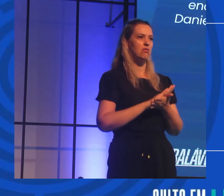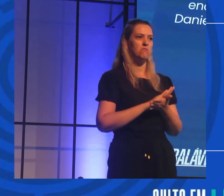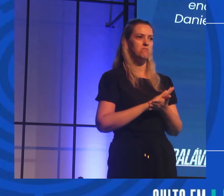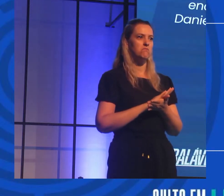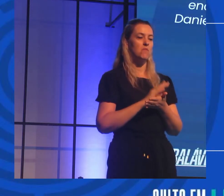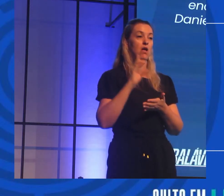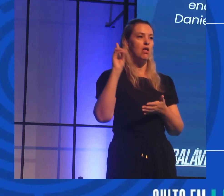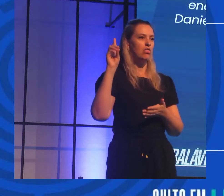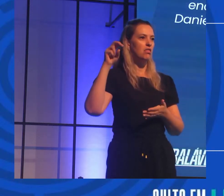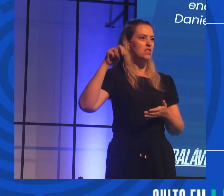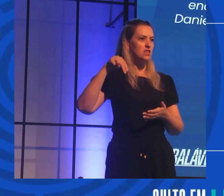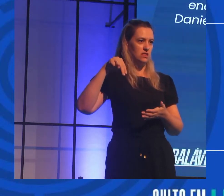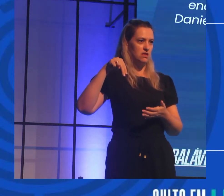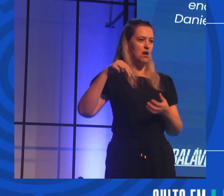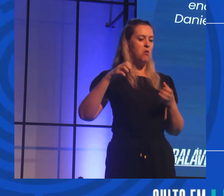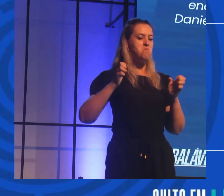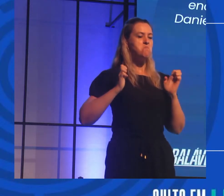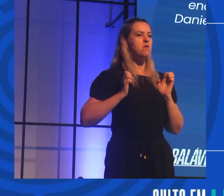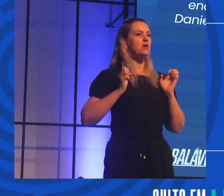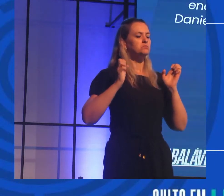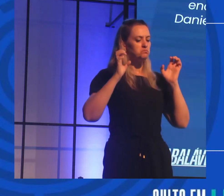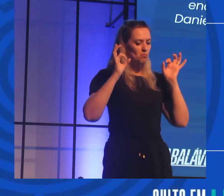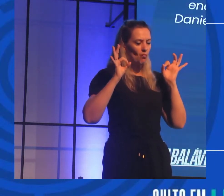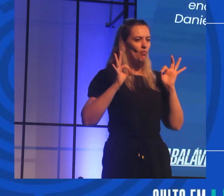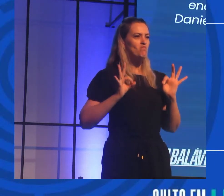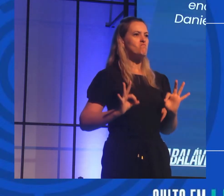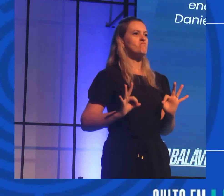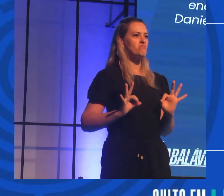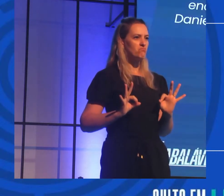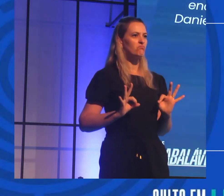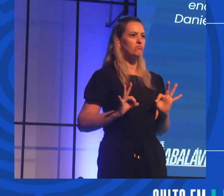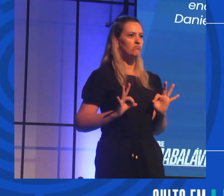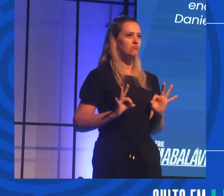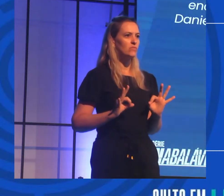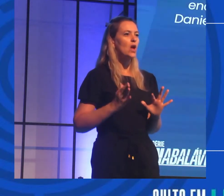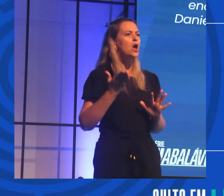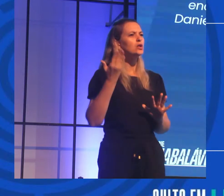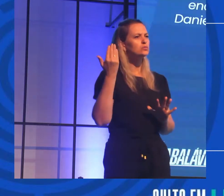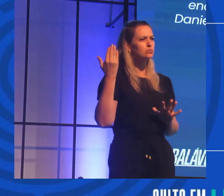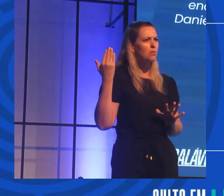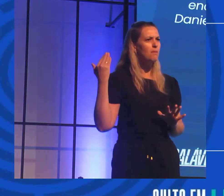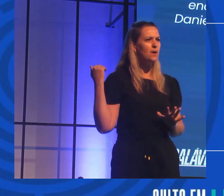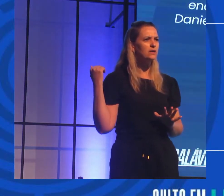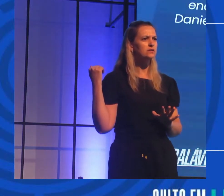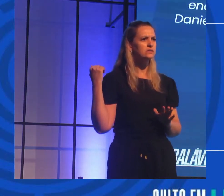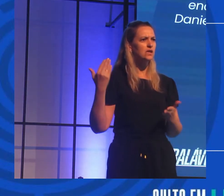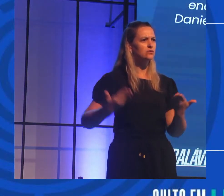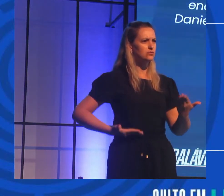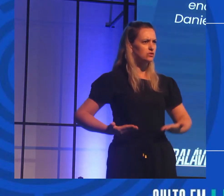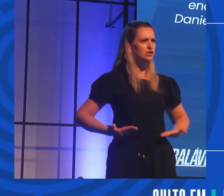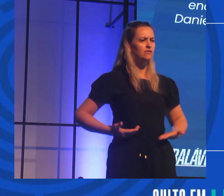E assim como serviu a Nabucodonosor, agora também estava pronto